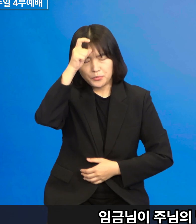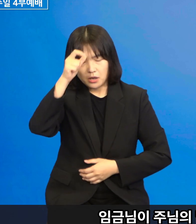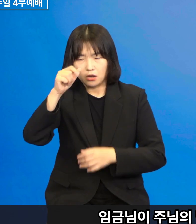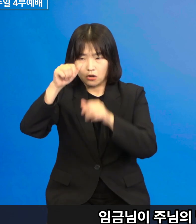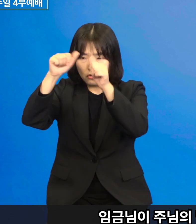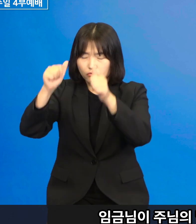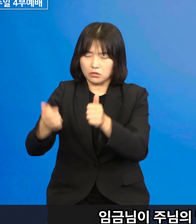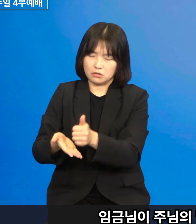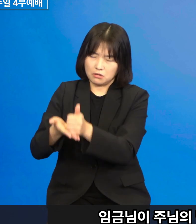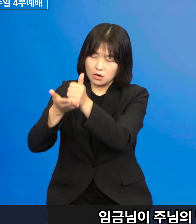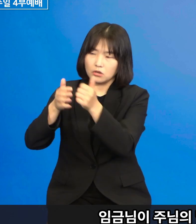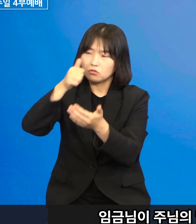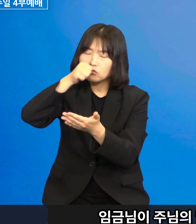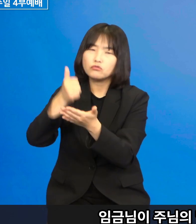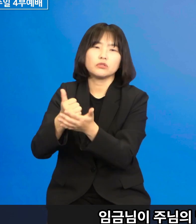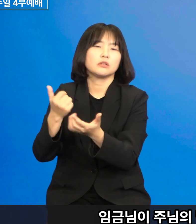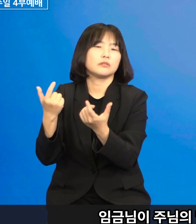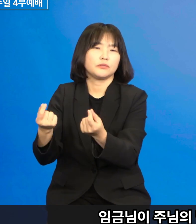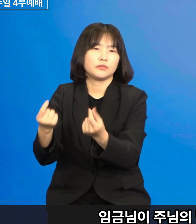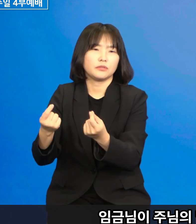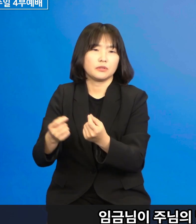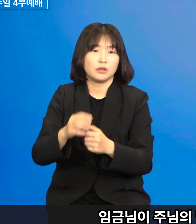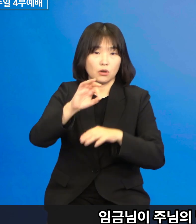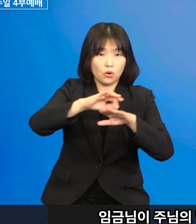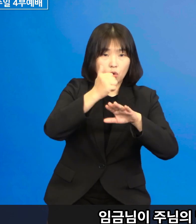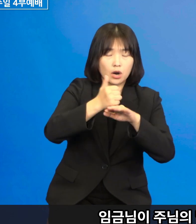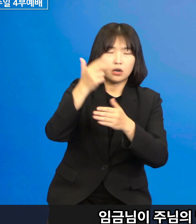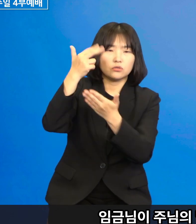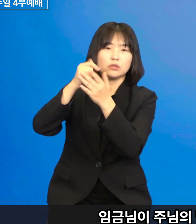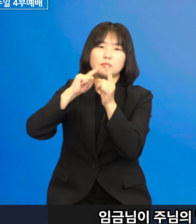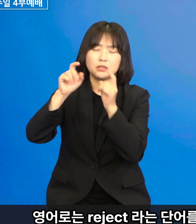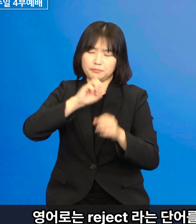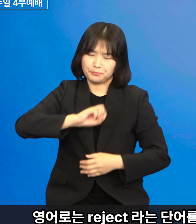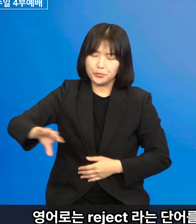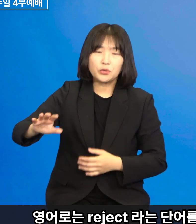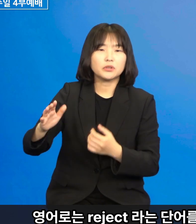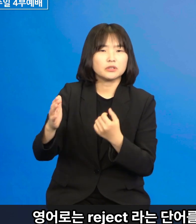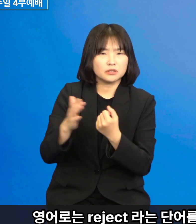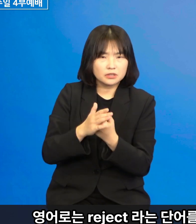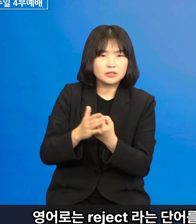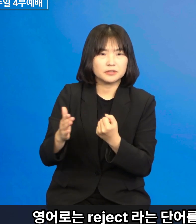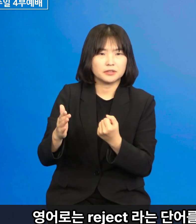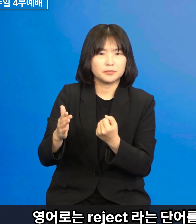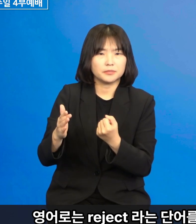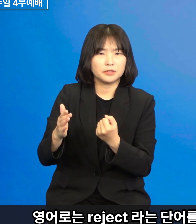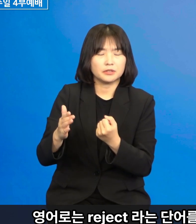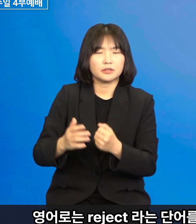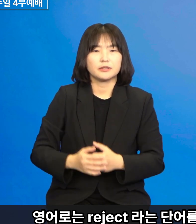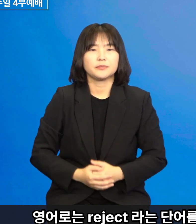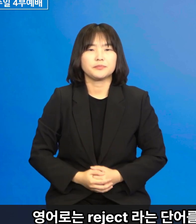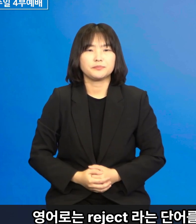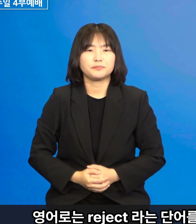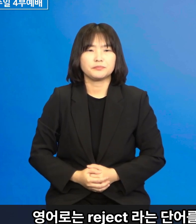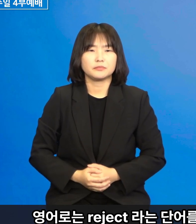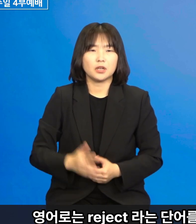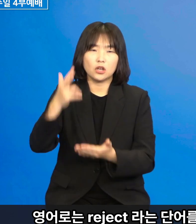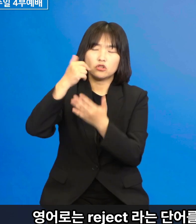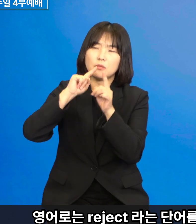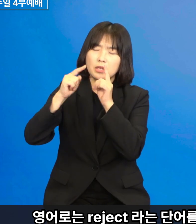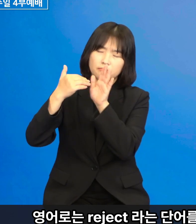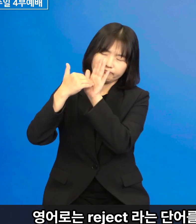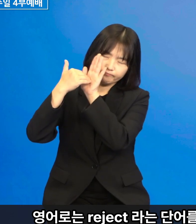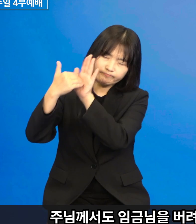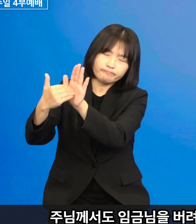같습니다. 임금님이 주님의 말씀을 버리셨기 때문에 영어로는 reject라는 단어를 썼어요. 거절하고 거부하는